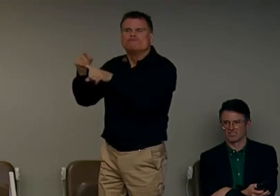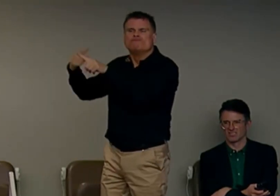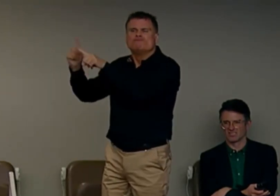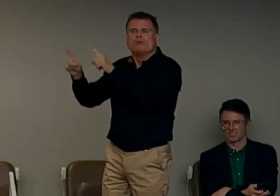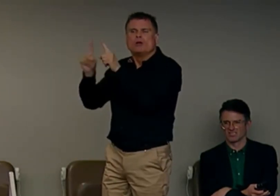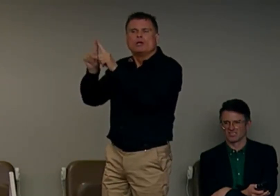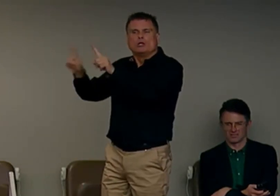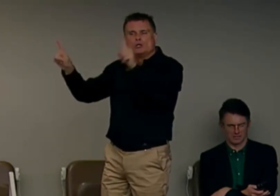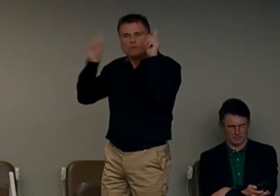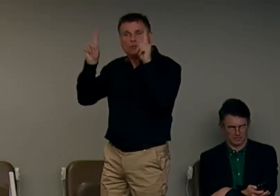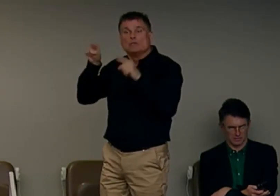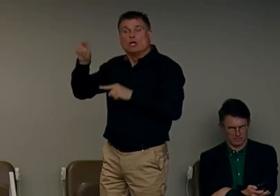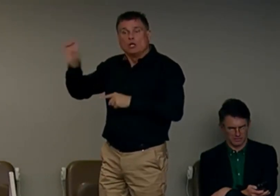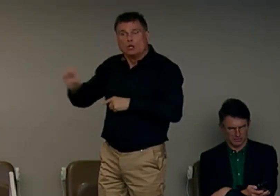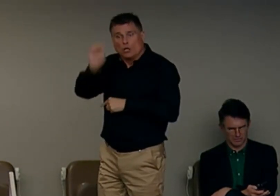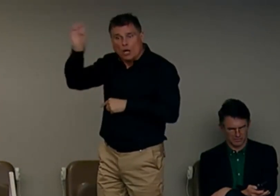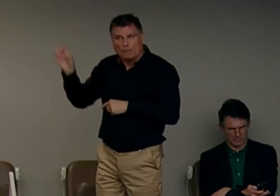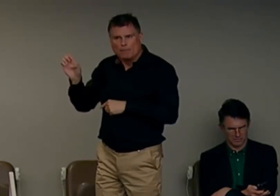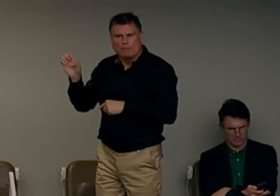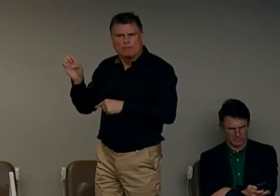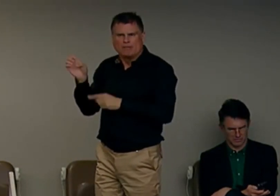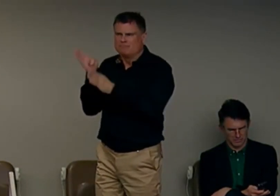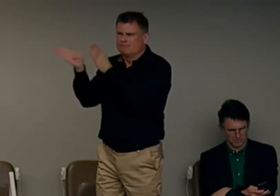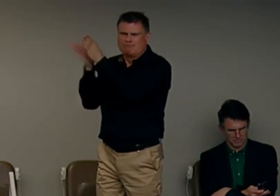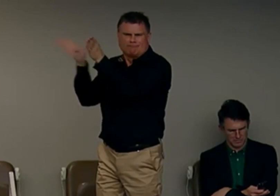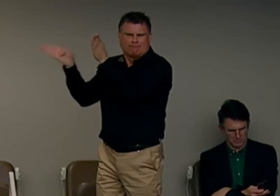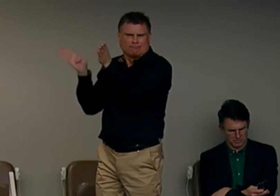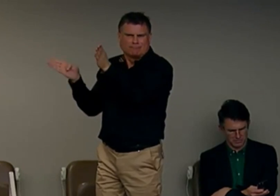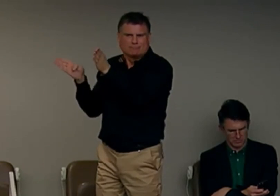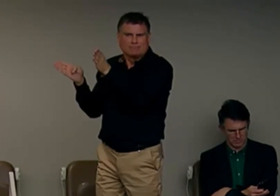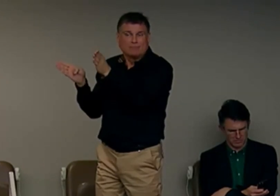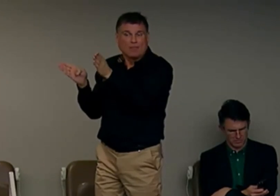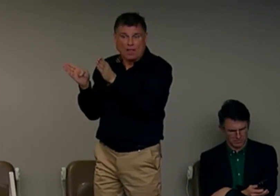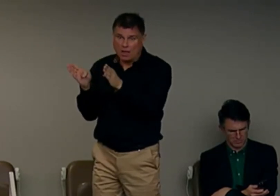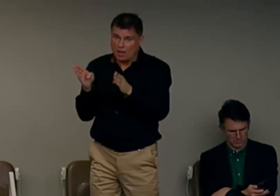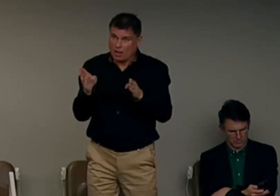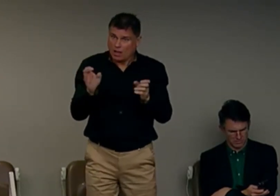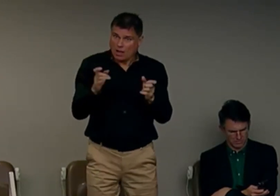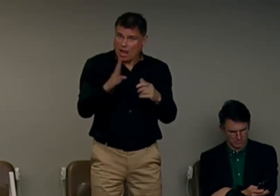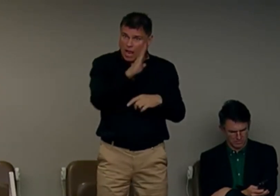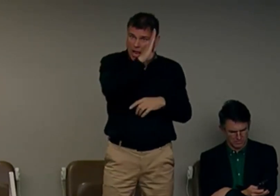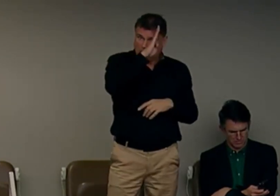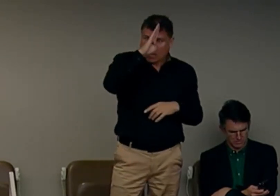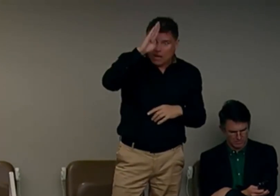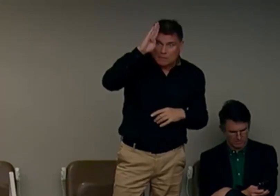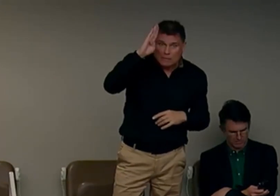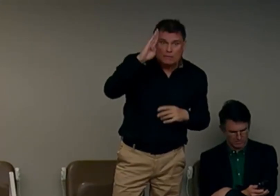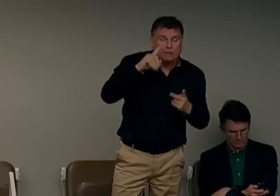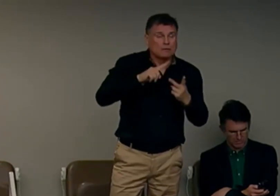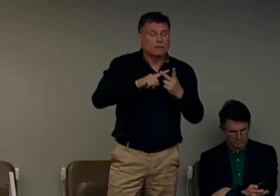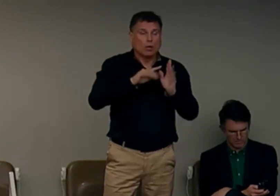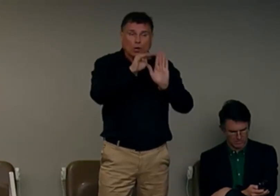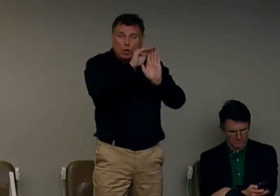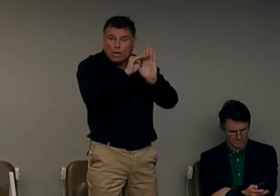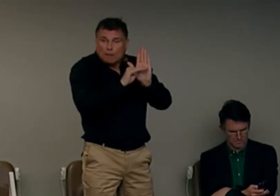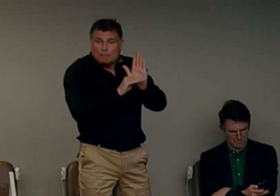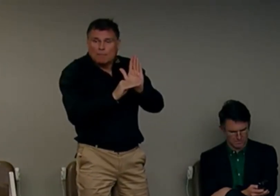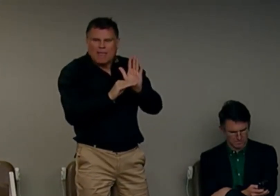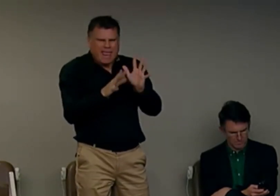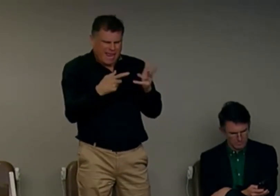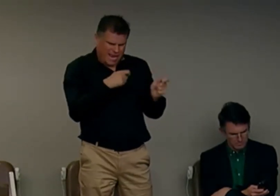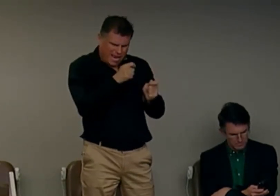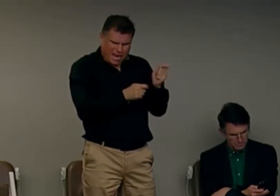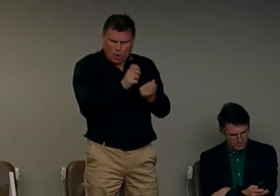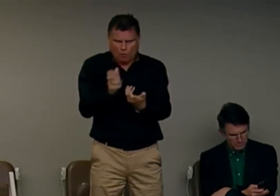internationale représente à la fois un enjeu académique et curriculaire, de validation, de connaissances, de compétences et d'un